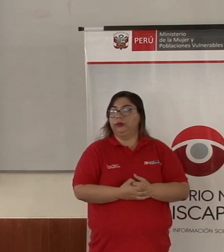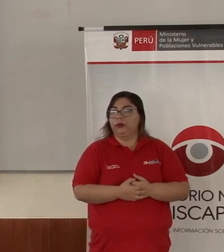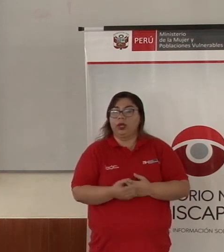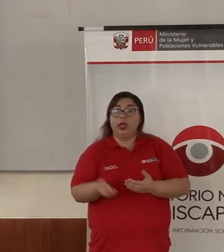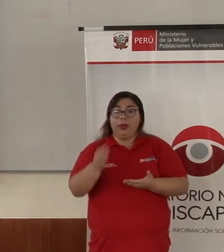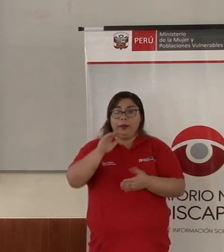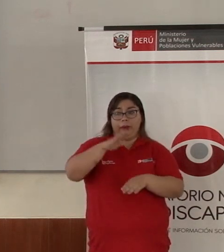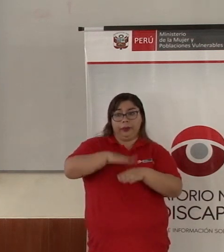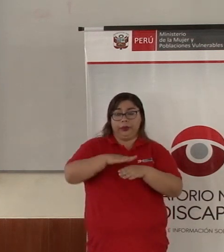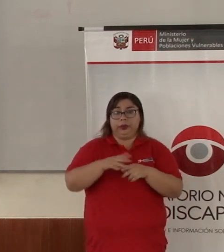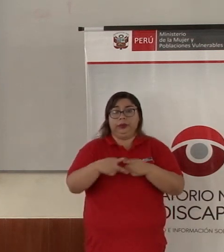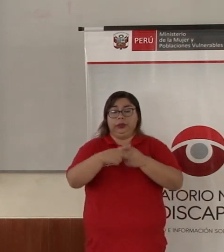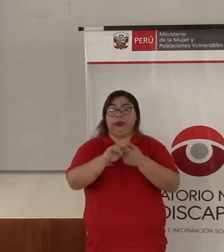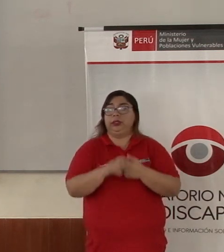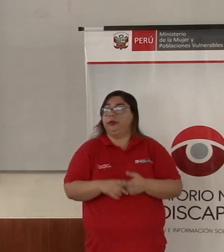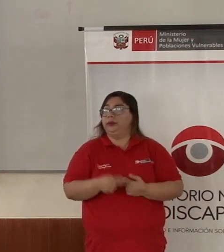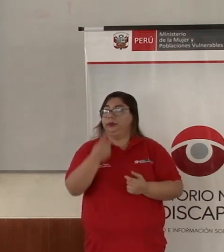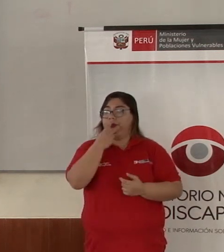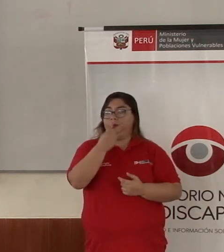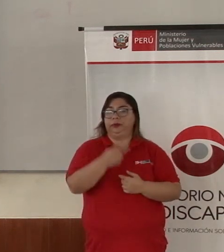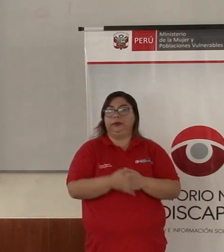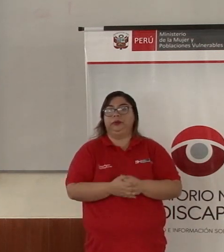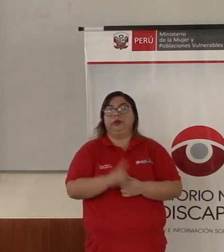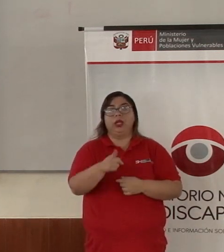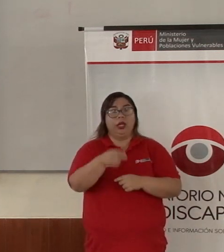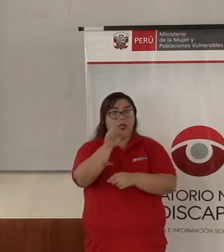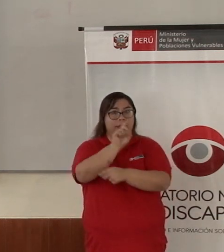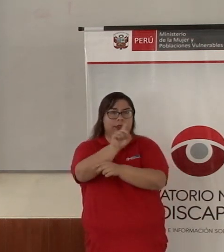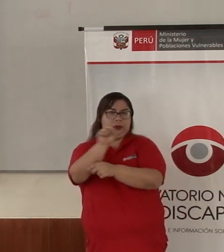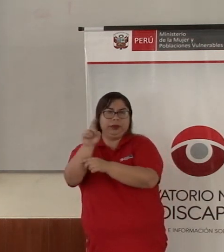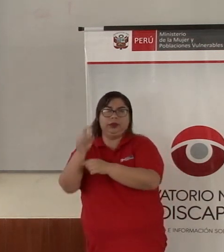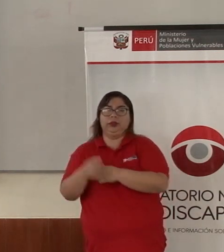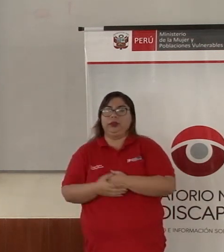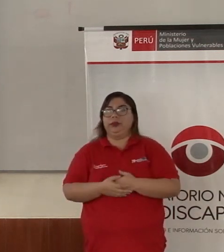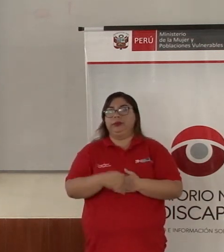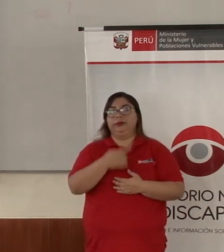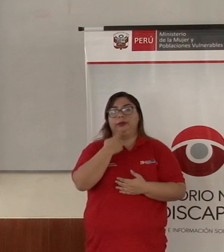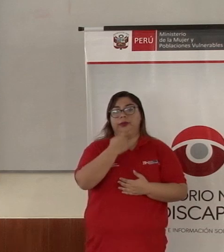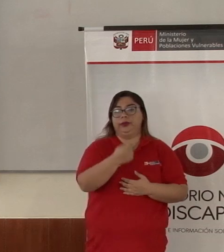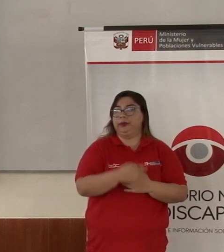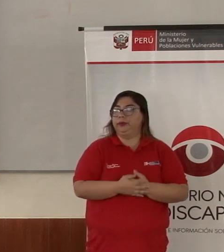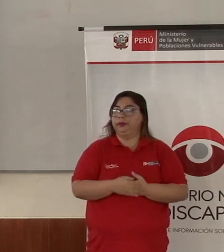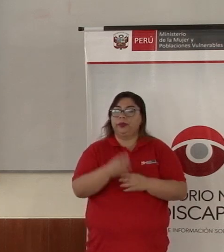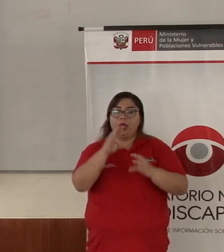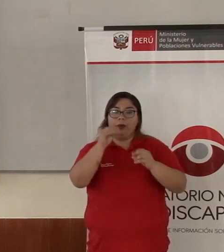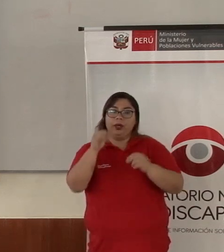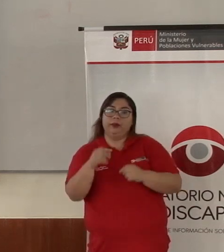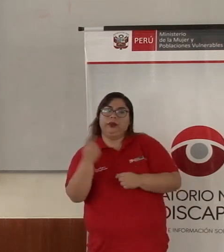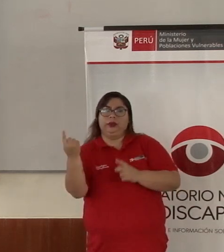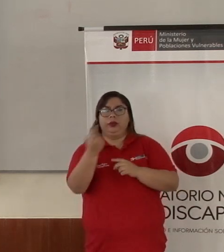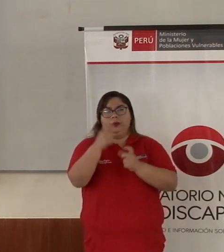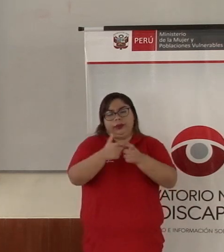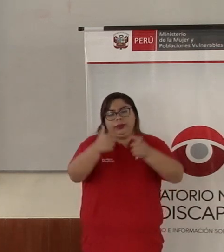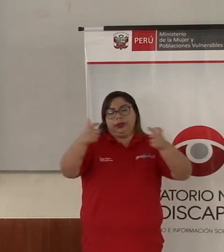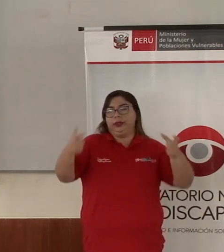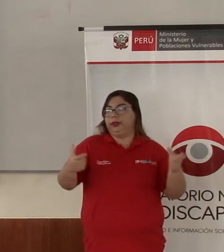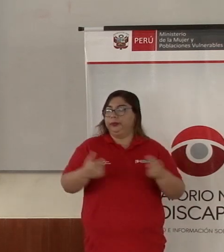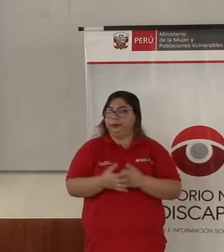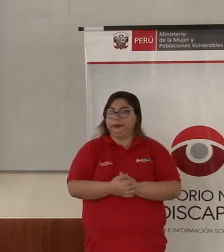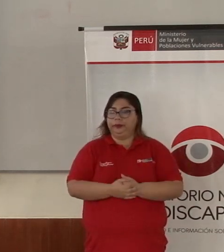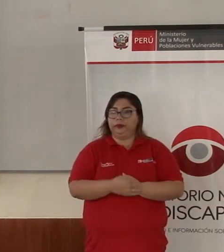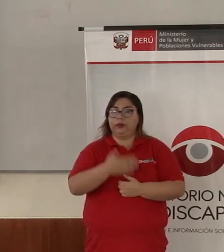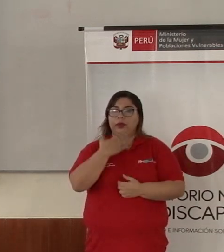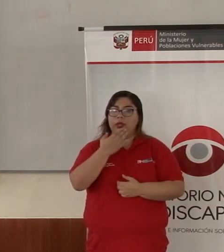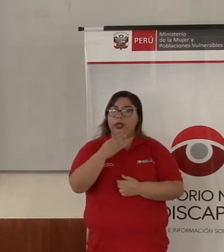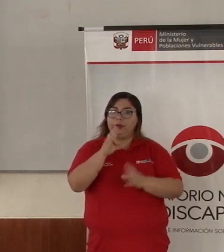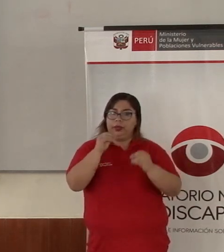Vamos a empezar por el marco general. Usualmente en las exposiciones son así. Hablemos de algo más grande. Hablemos de